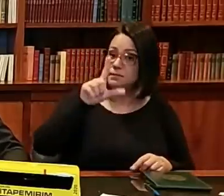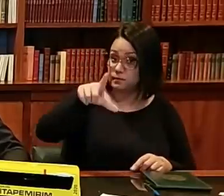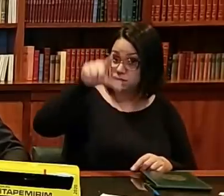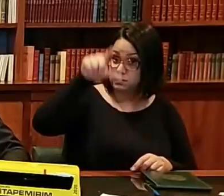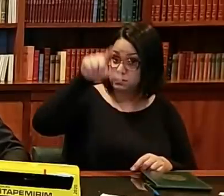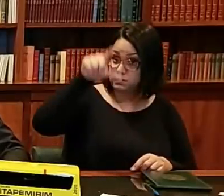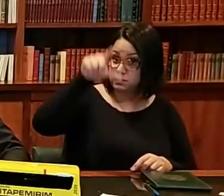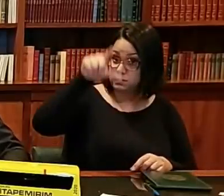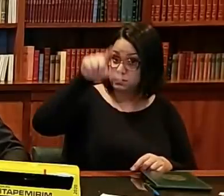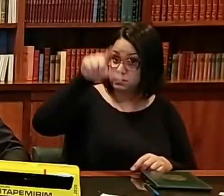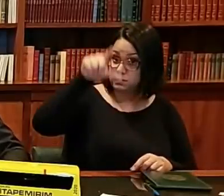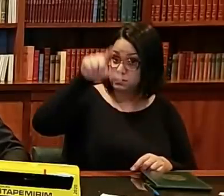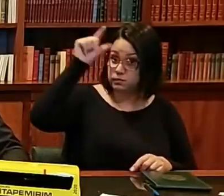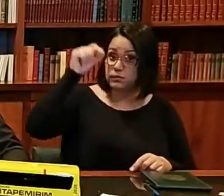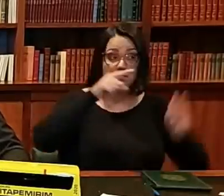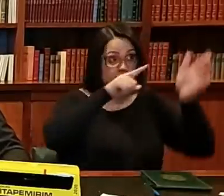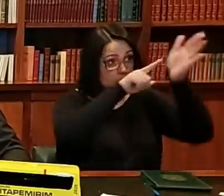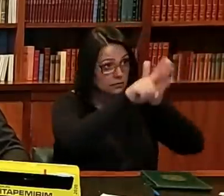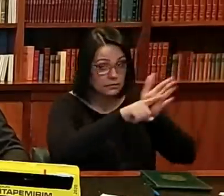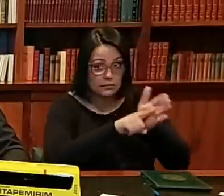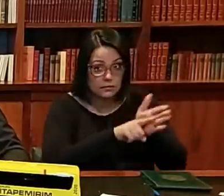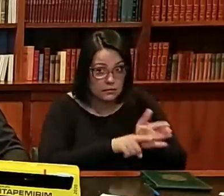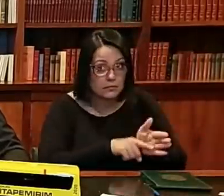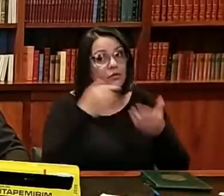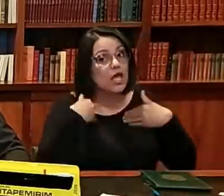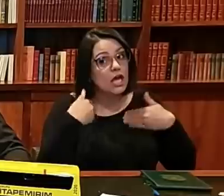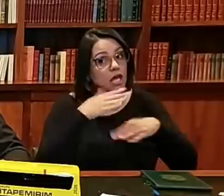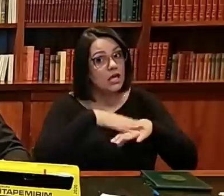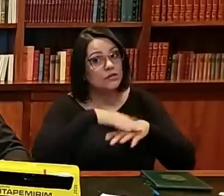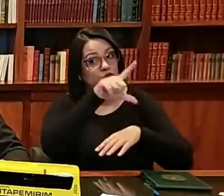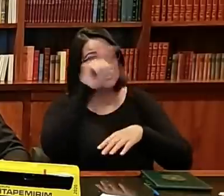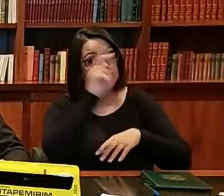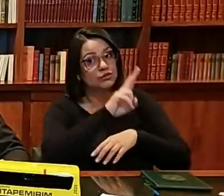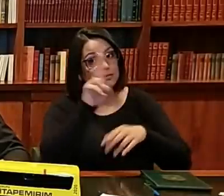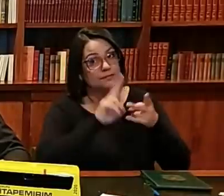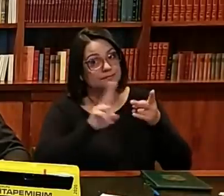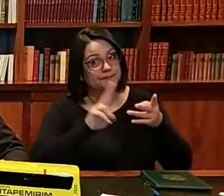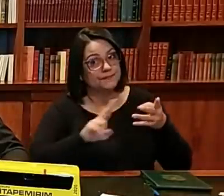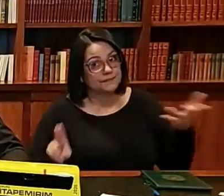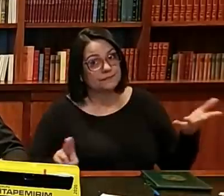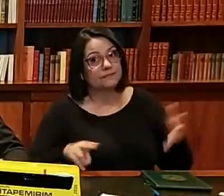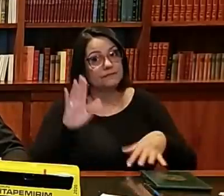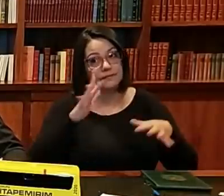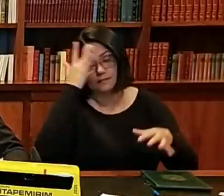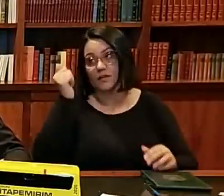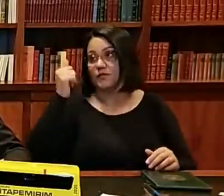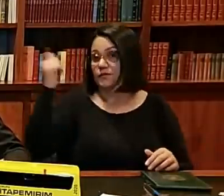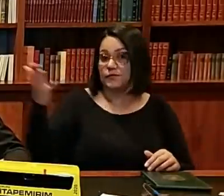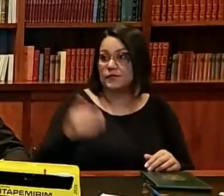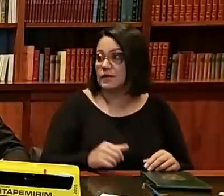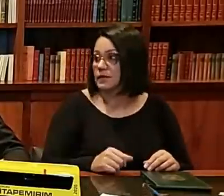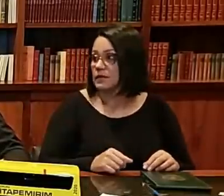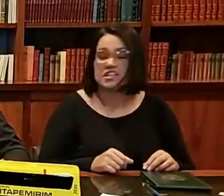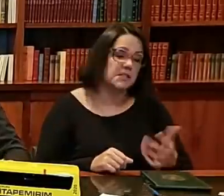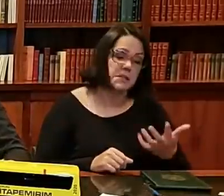para sabatina nada sou eu. E de vez em quando os nomes são, realmente são, não é que são rejeitados, né? São rejeitados. Antes da